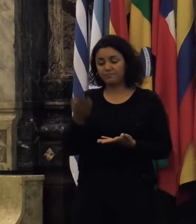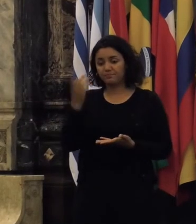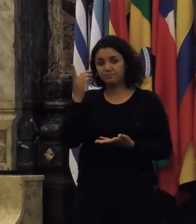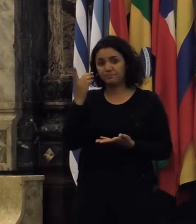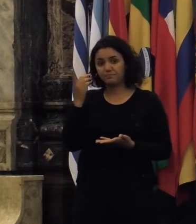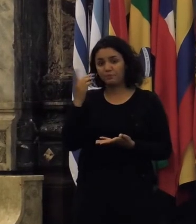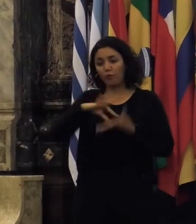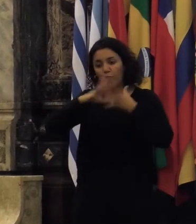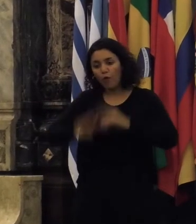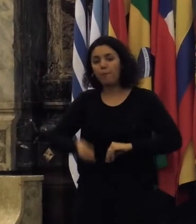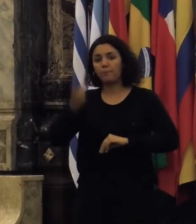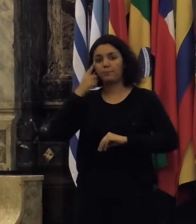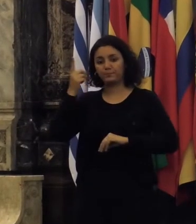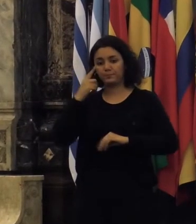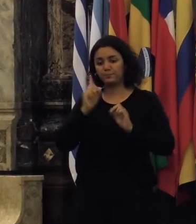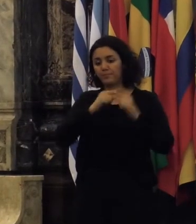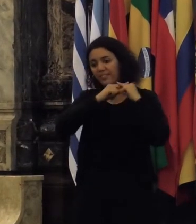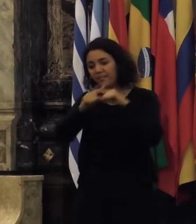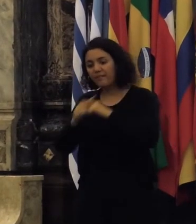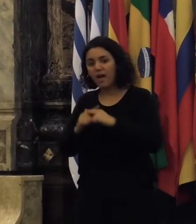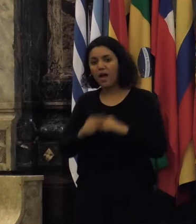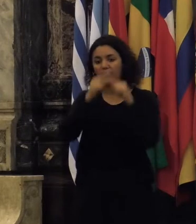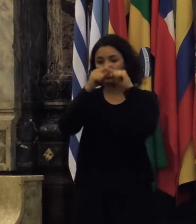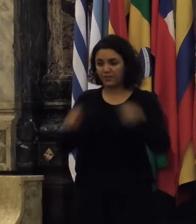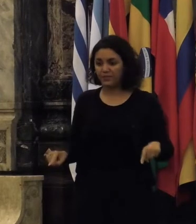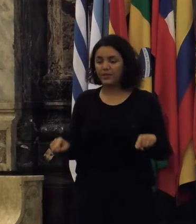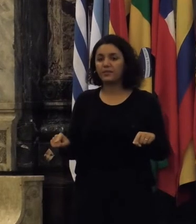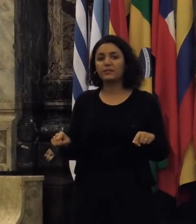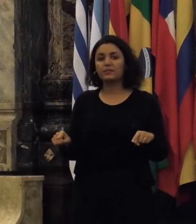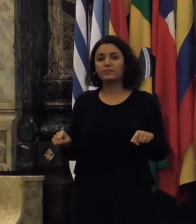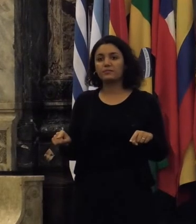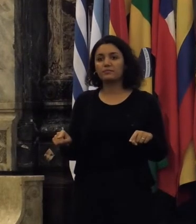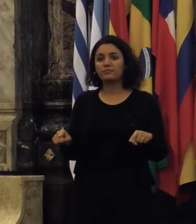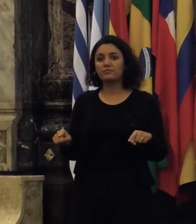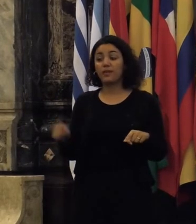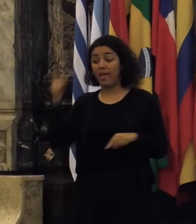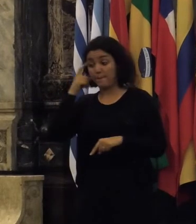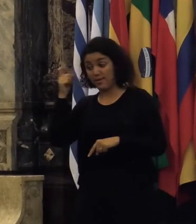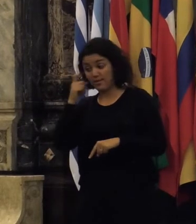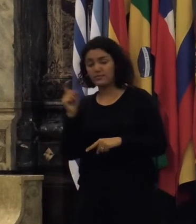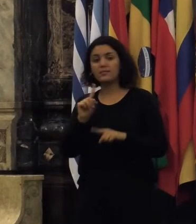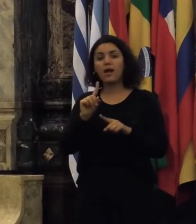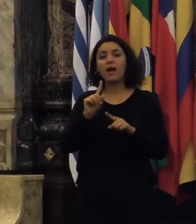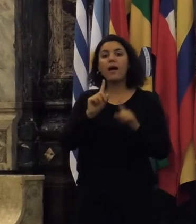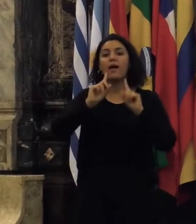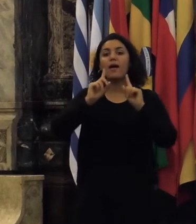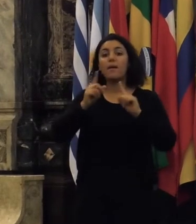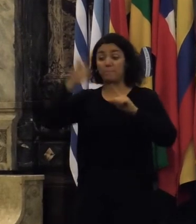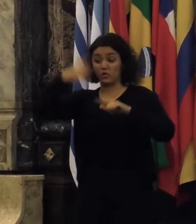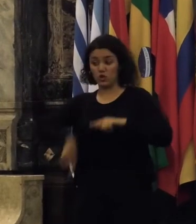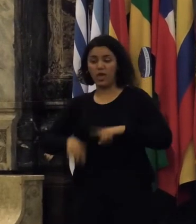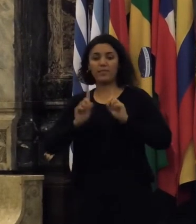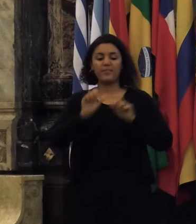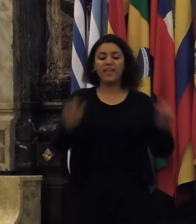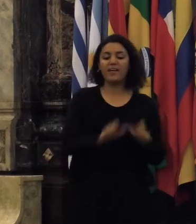que también se debatía sobre la diferencia entre la experiencia y el experimento, hay un punto en donde él